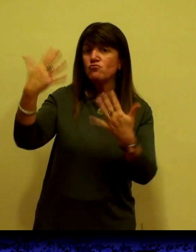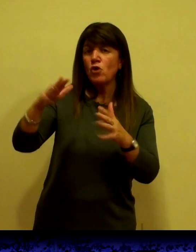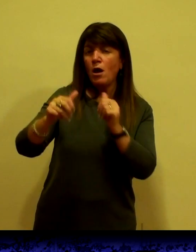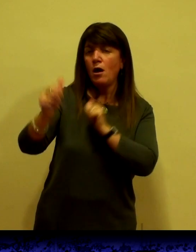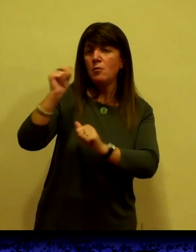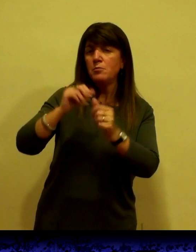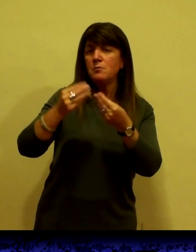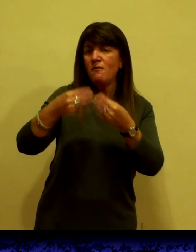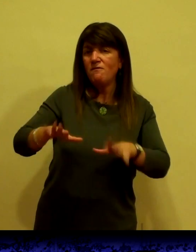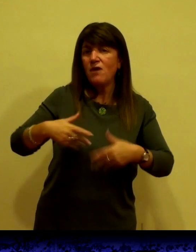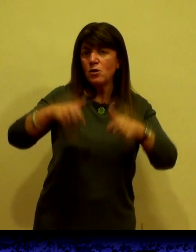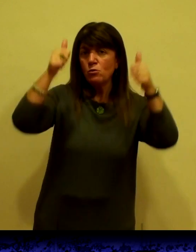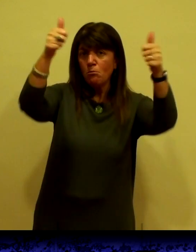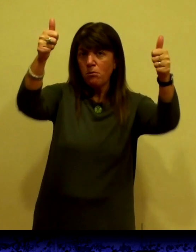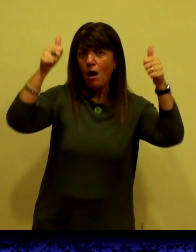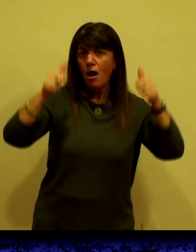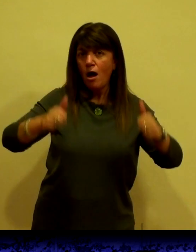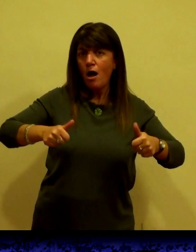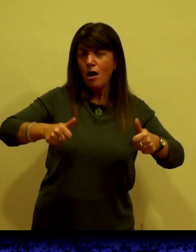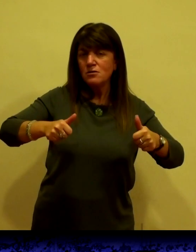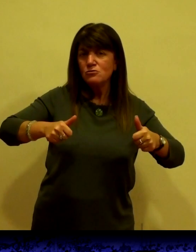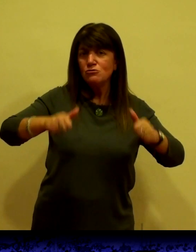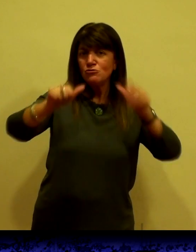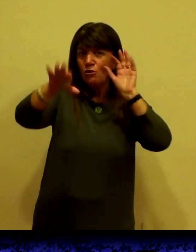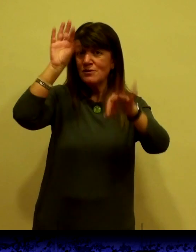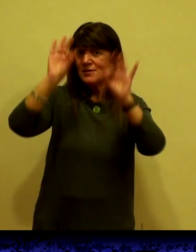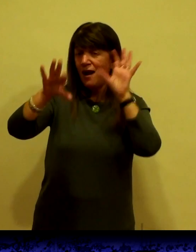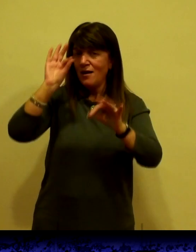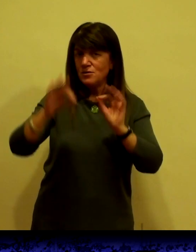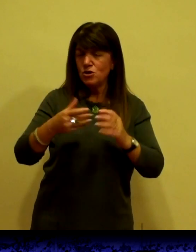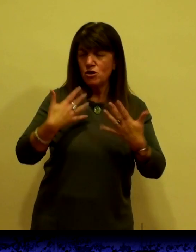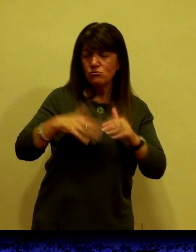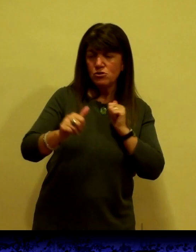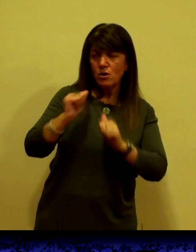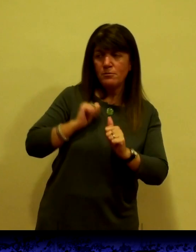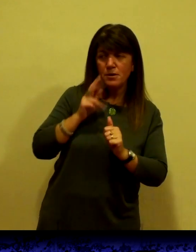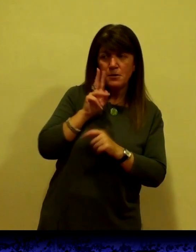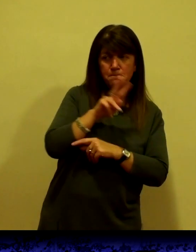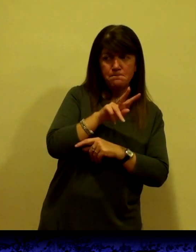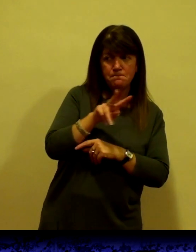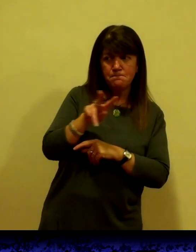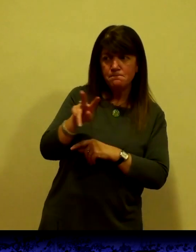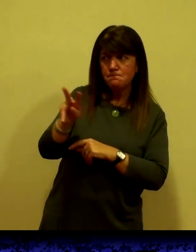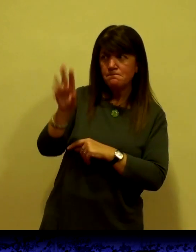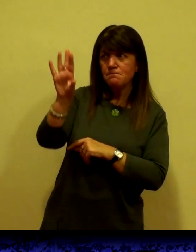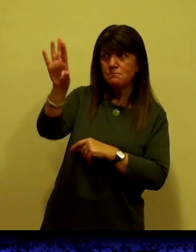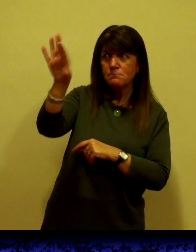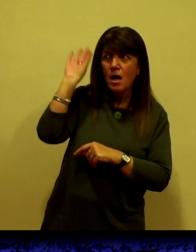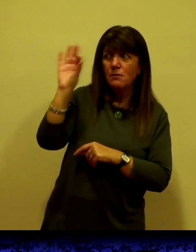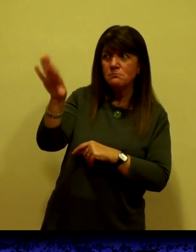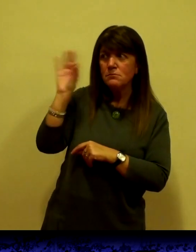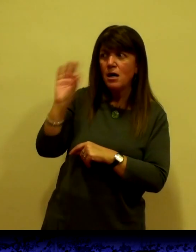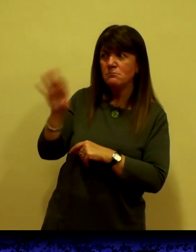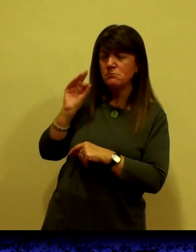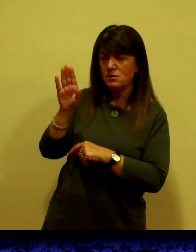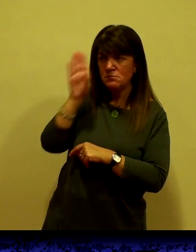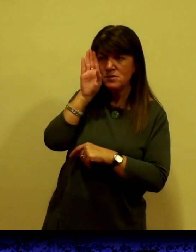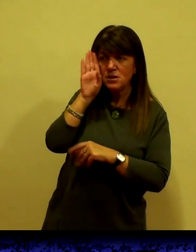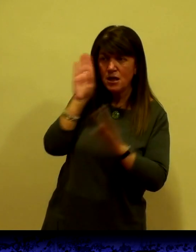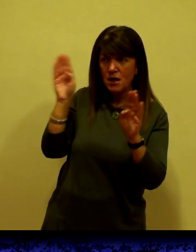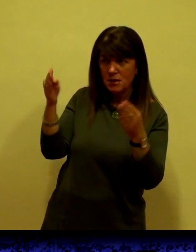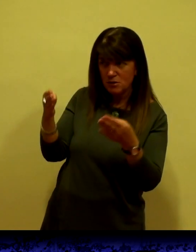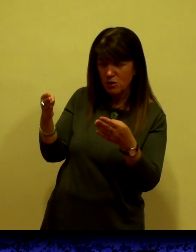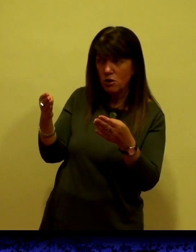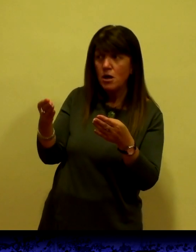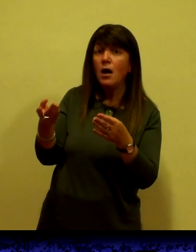selezione, quindi c'è stata comunque un'individuazione molto attenta, certo, delle persone che hanno partecipato,